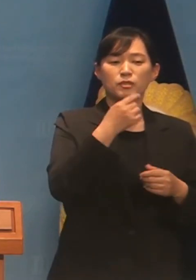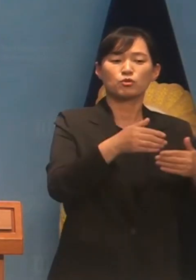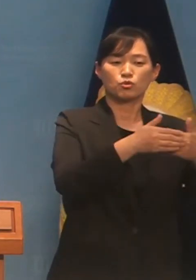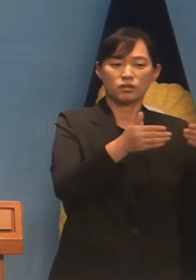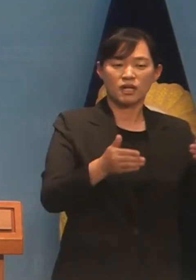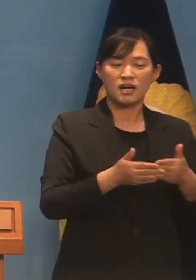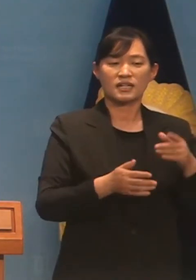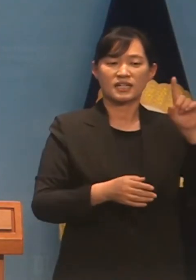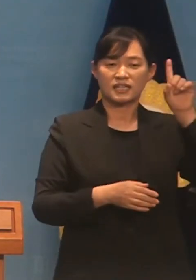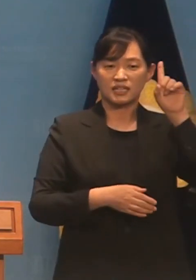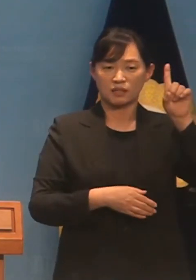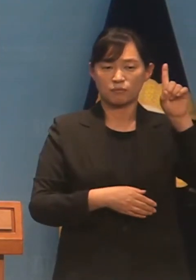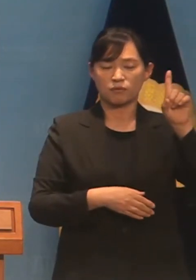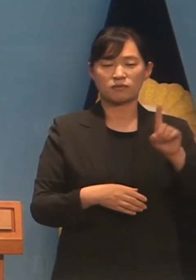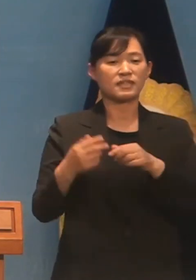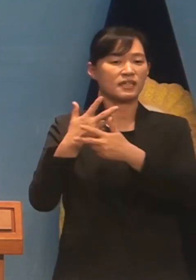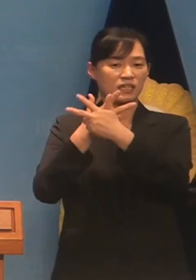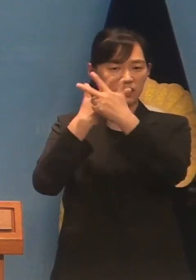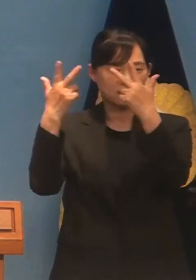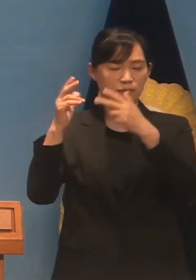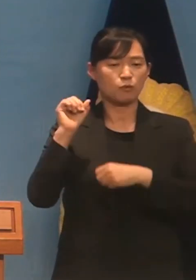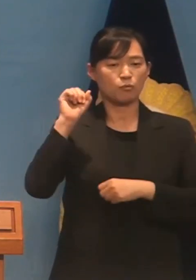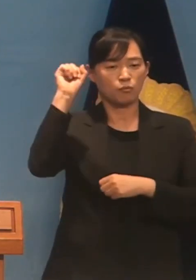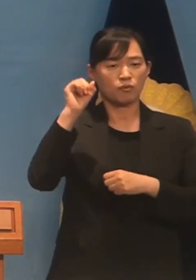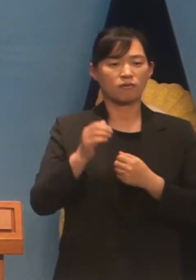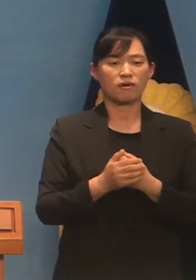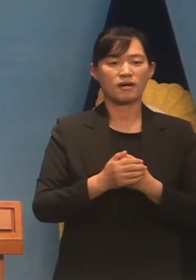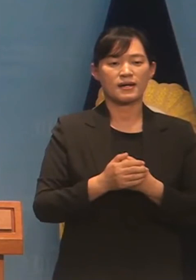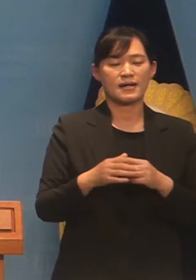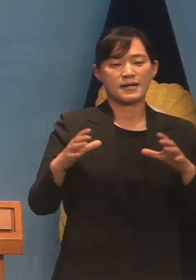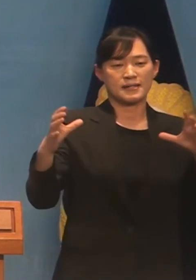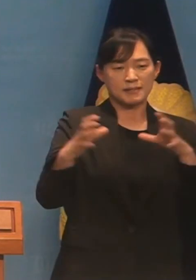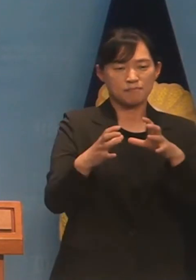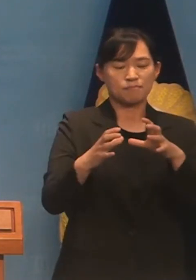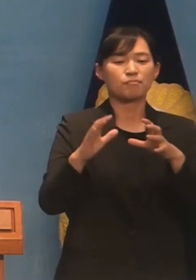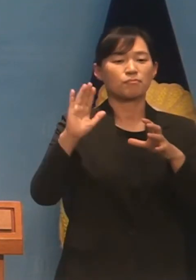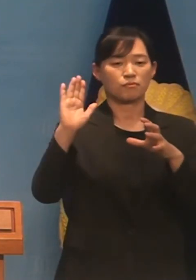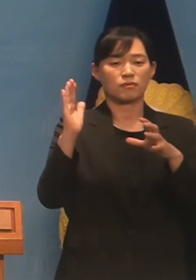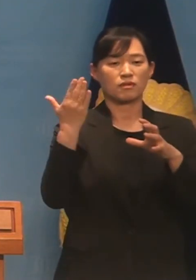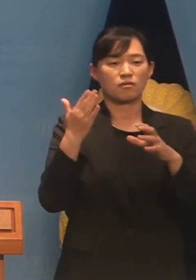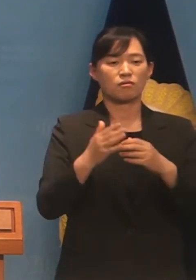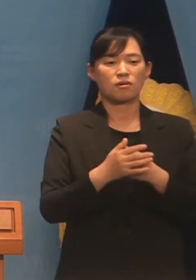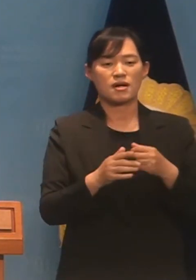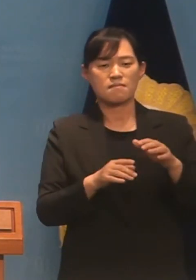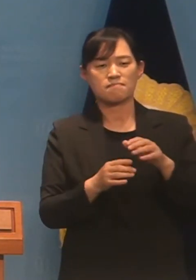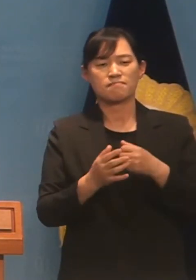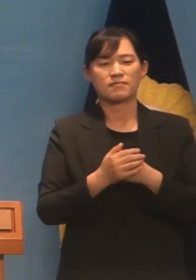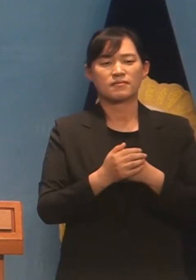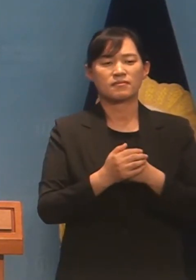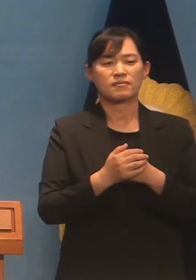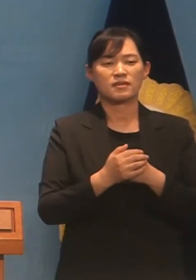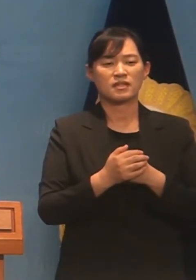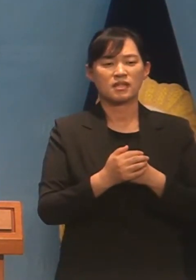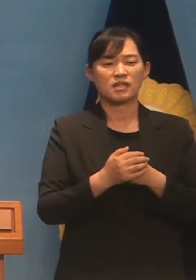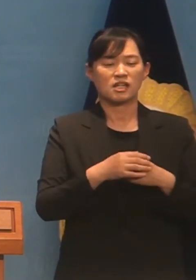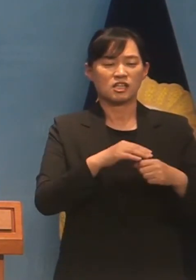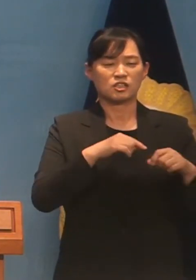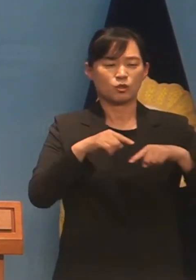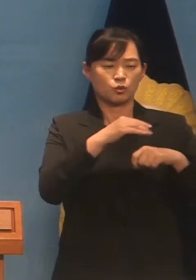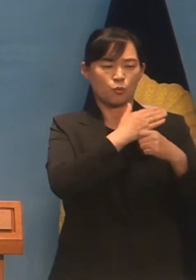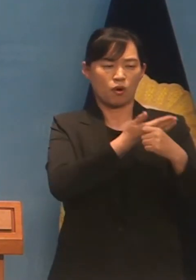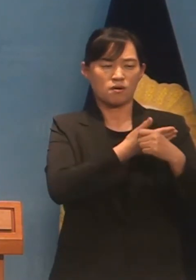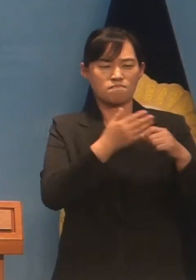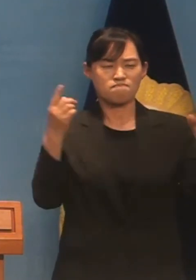더불어민주당 기호 1번 이재명 후보와 온 팀이 되어서 압도적인 정권 교체를 이룰